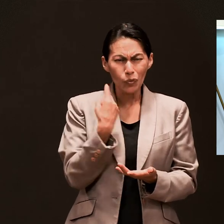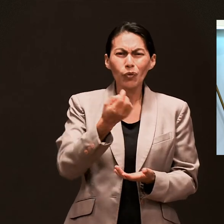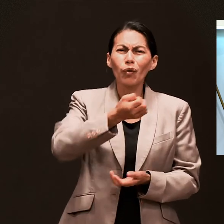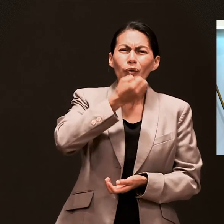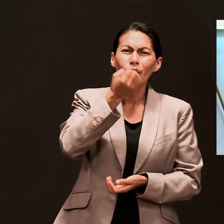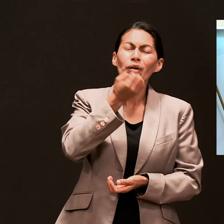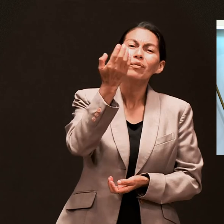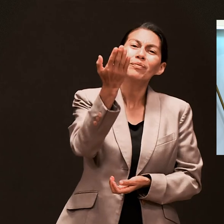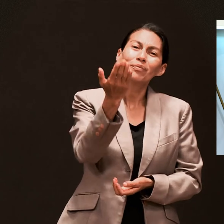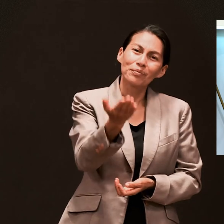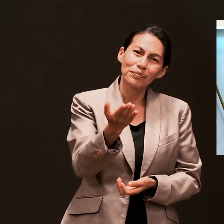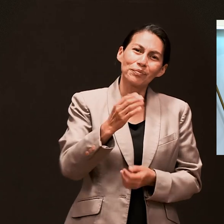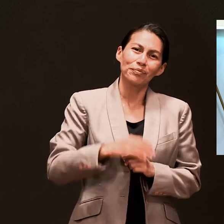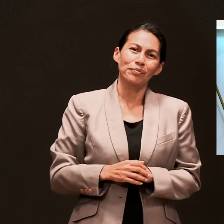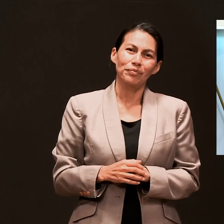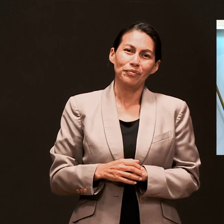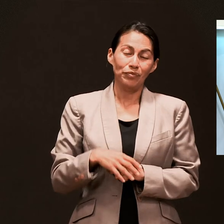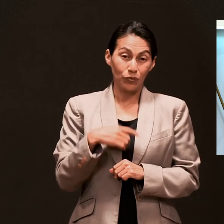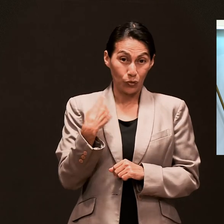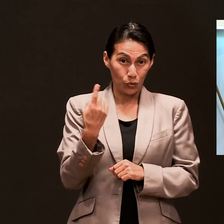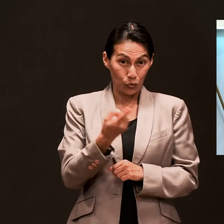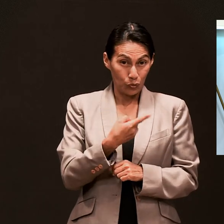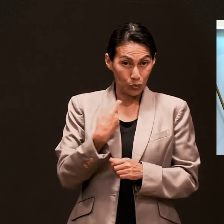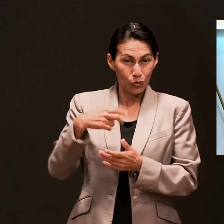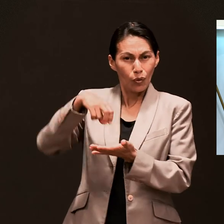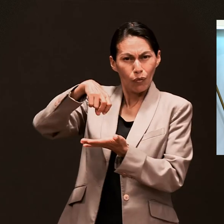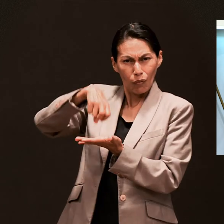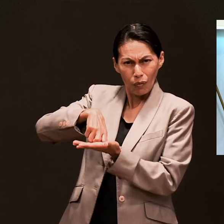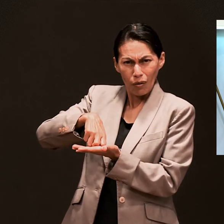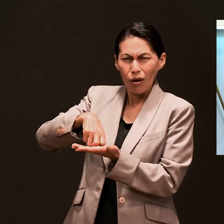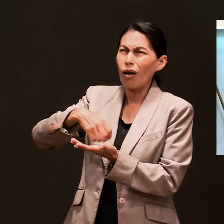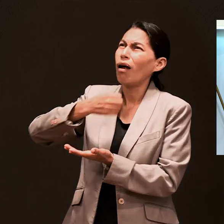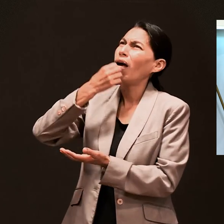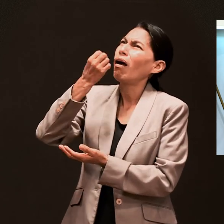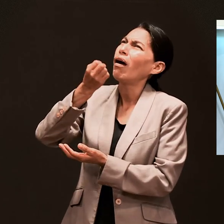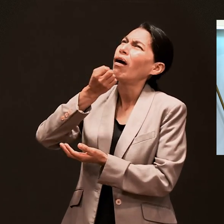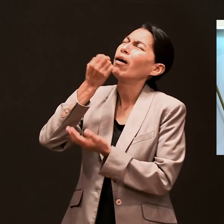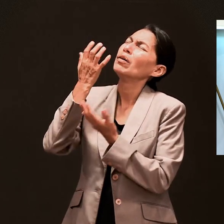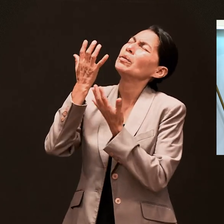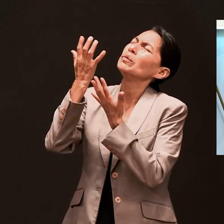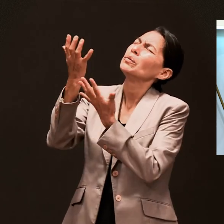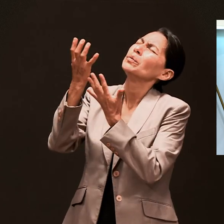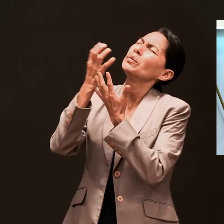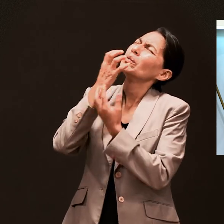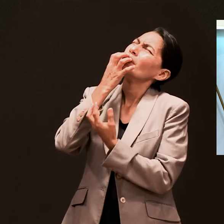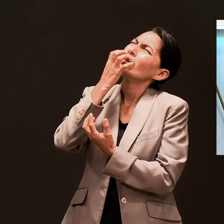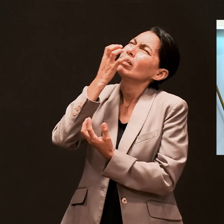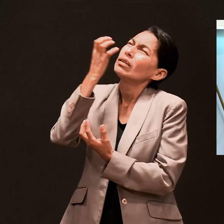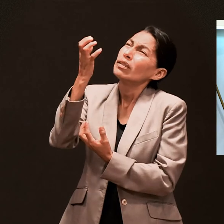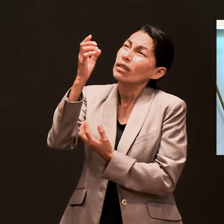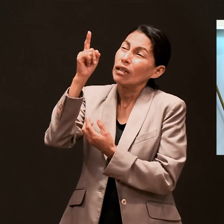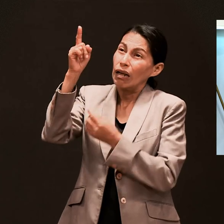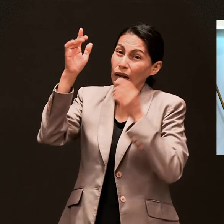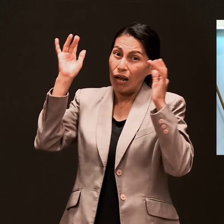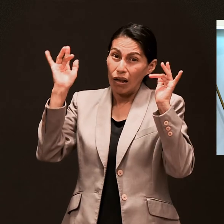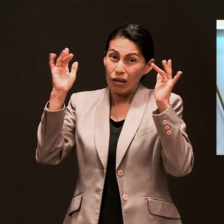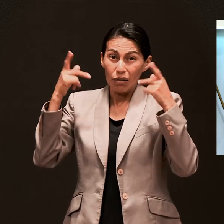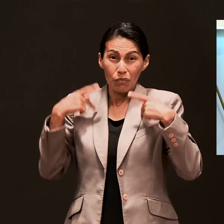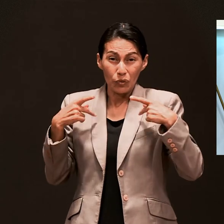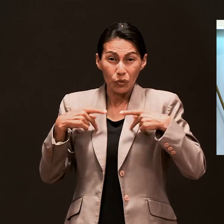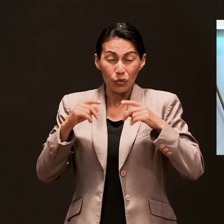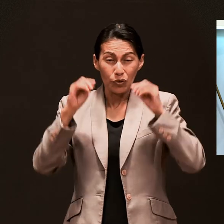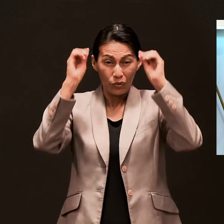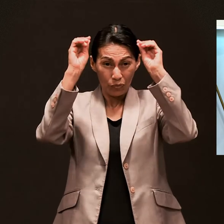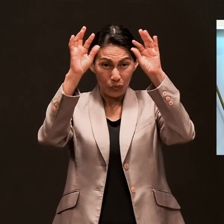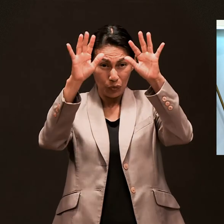y Vamos a orar por ti vamos a arrodillarnos y aclamar a Dios para que envíe su